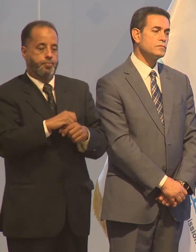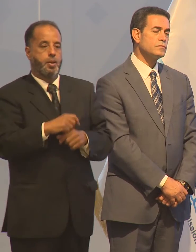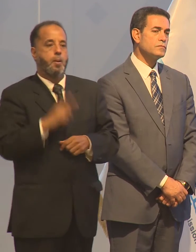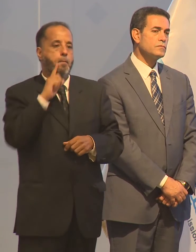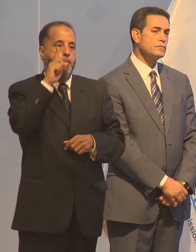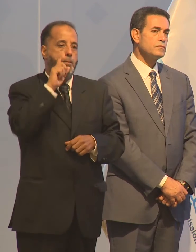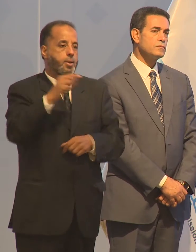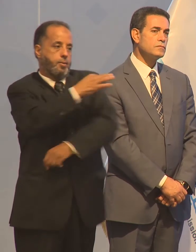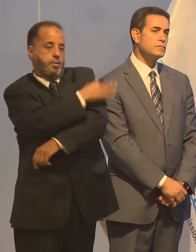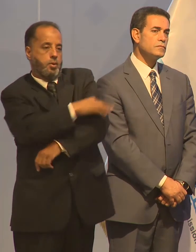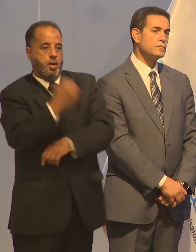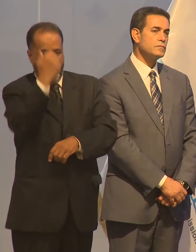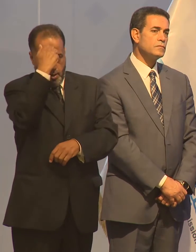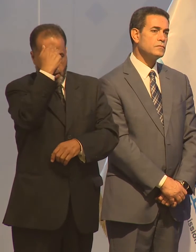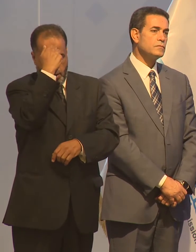منهم مثلا